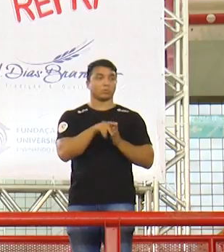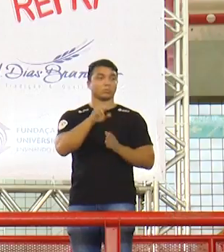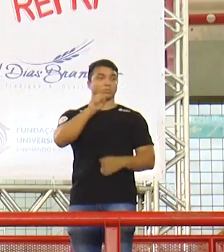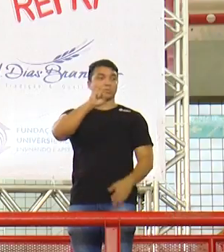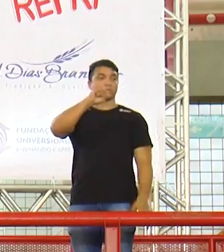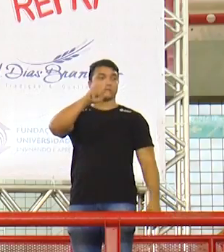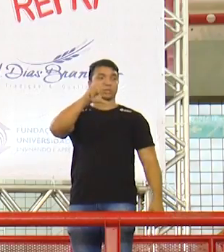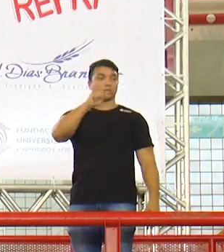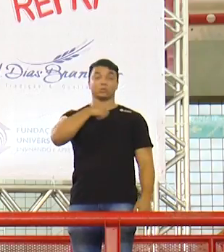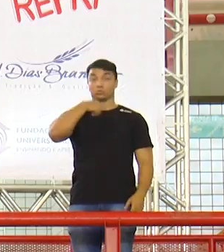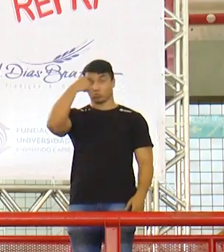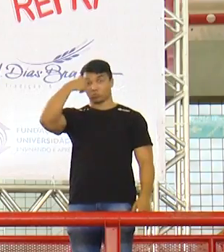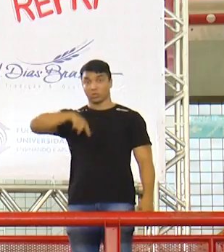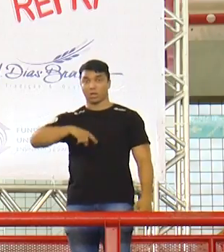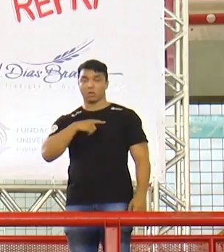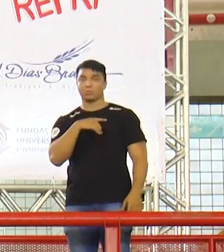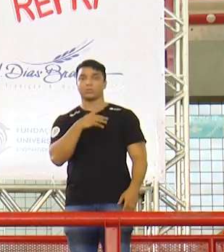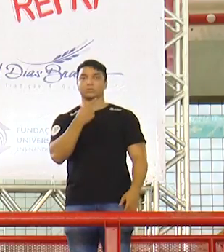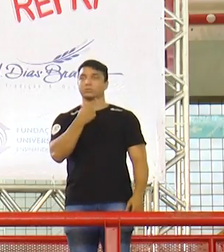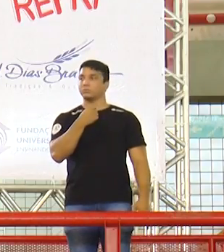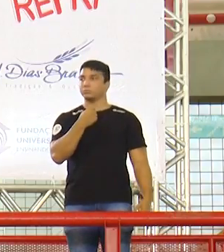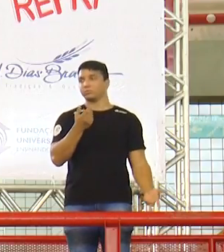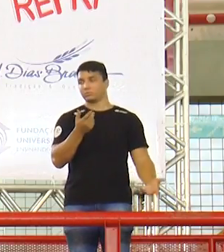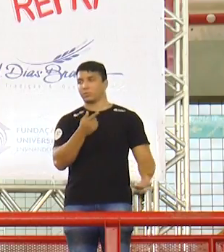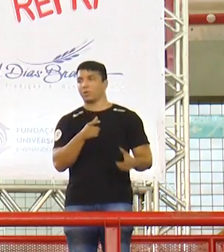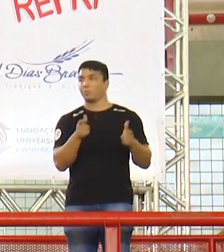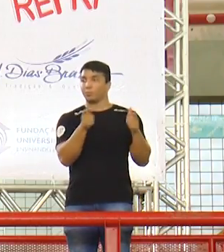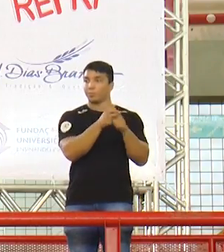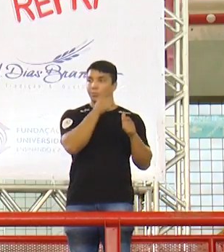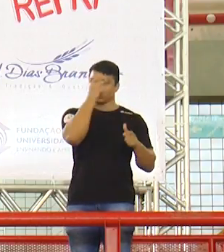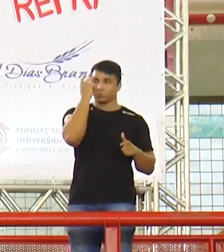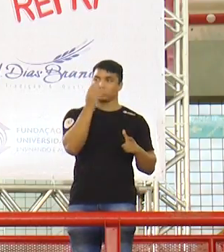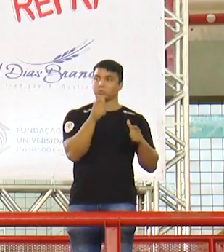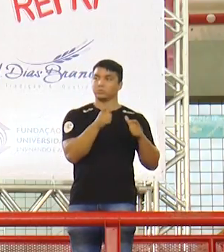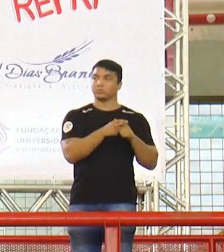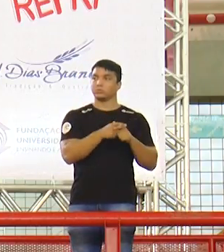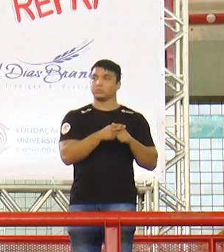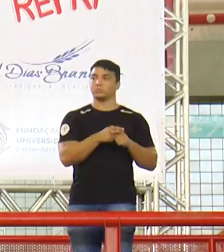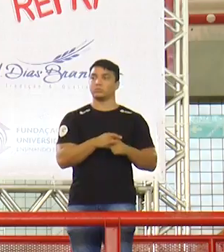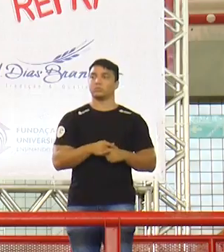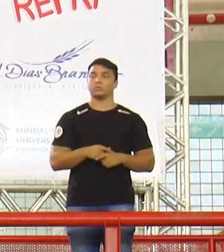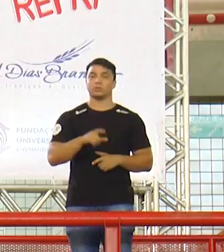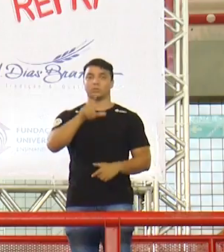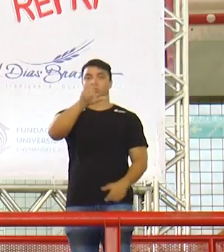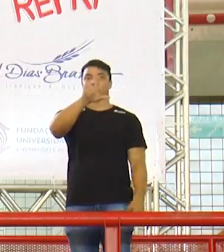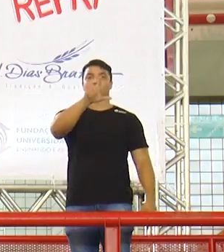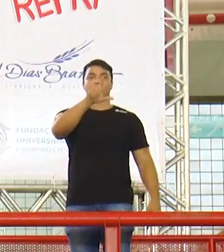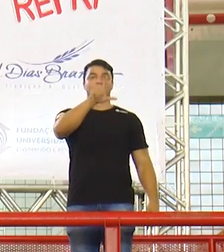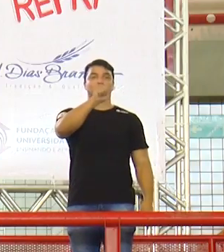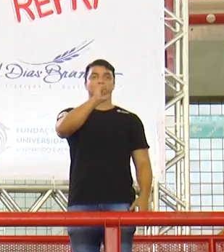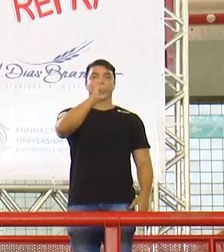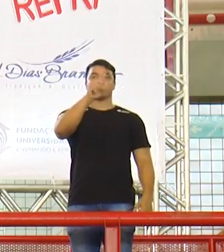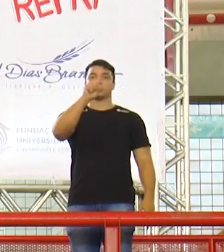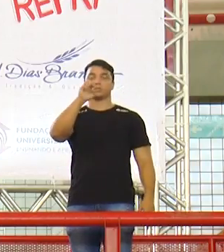ninguém sabe que é sigla? Ninguém é demais, mas pouca gente sabe. Laser.